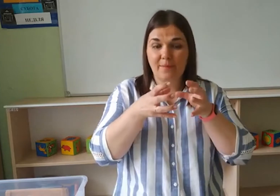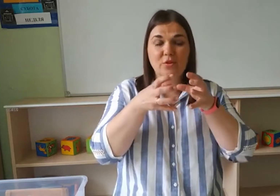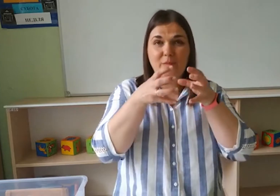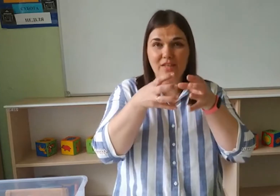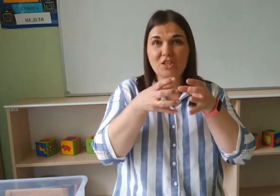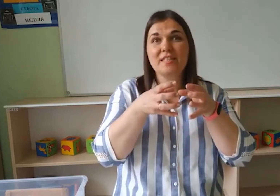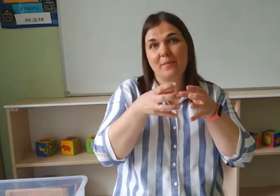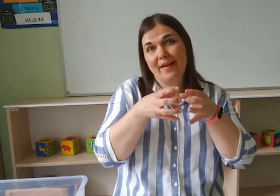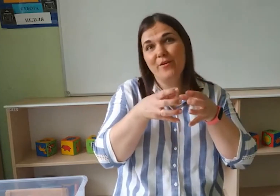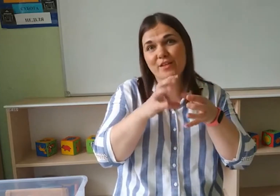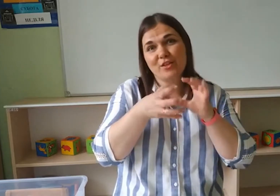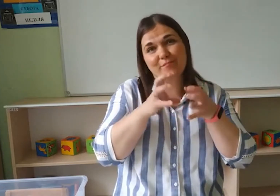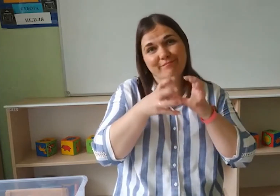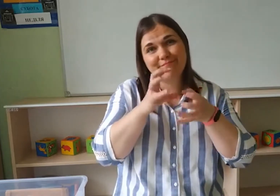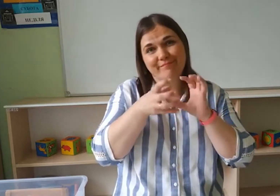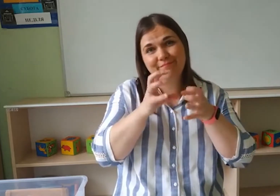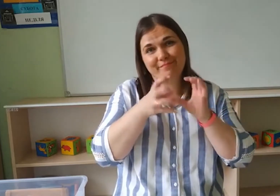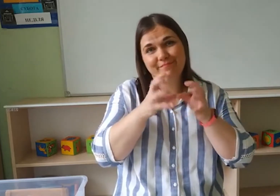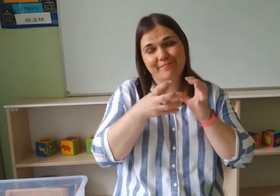Нібито білочка тримає горішок.